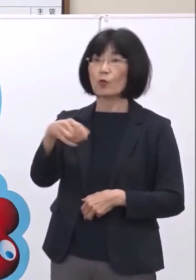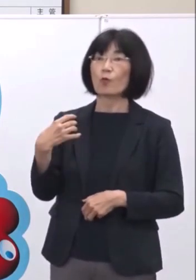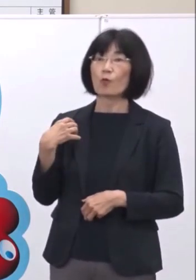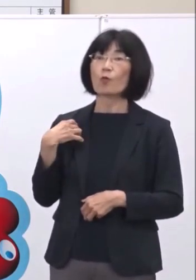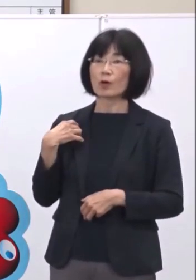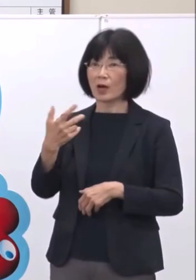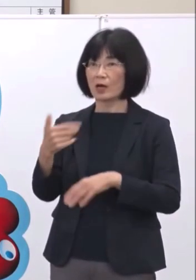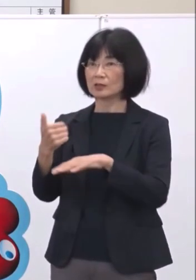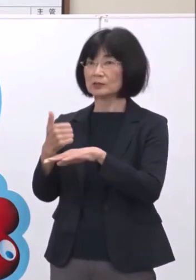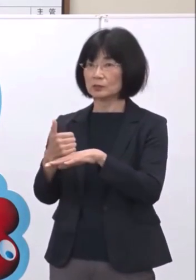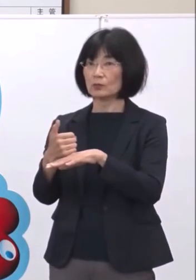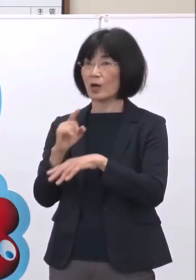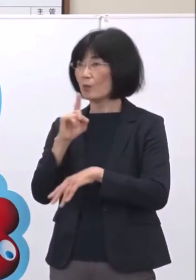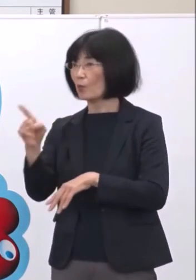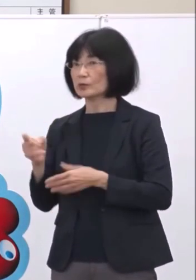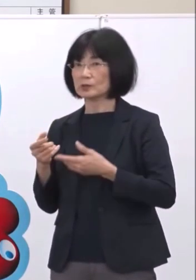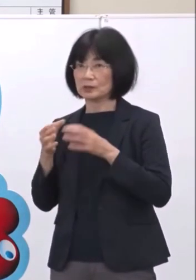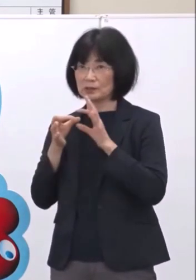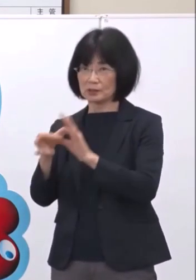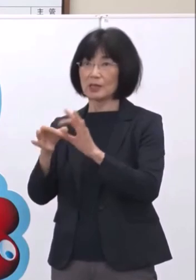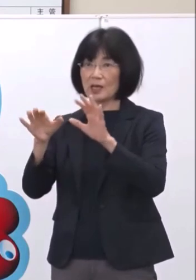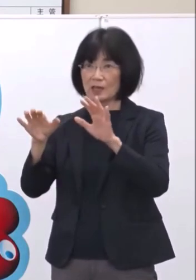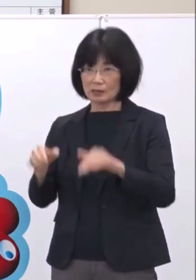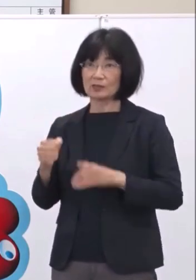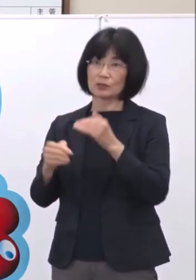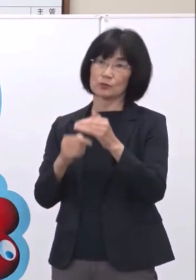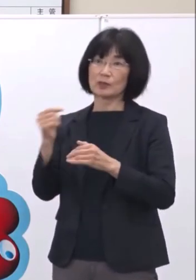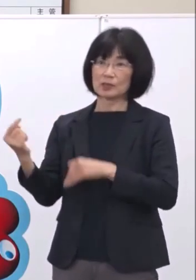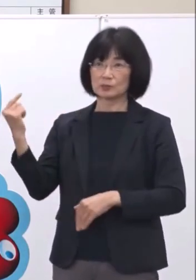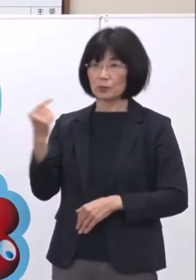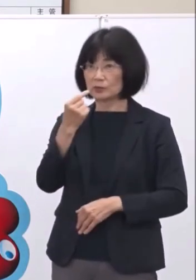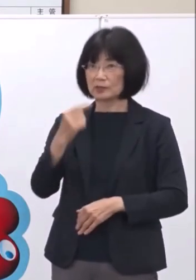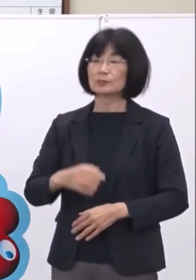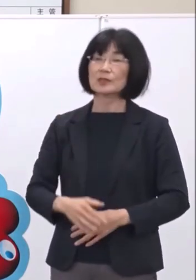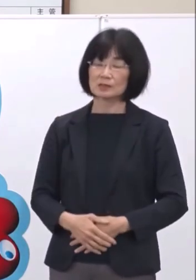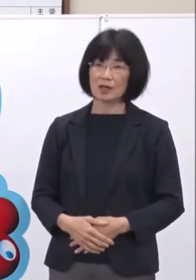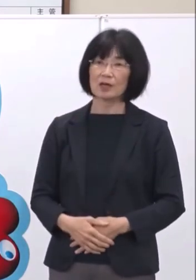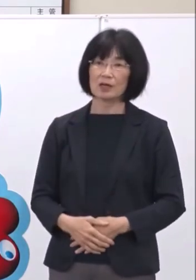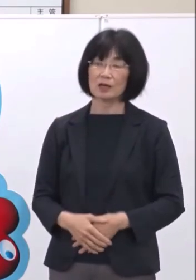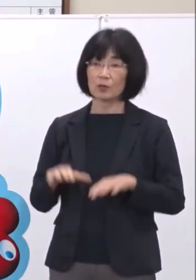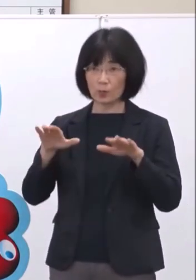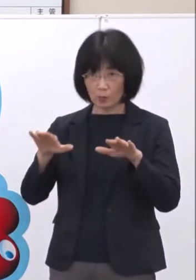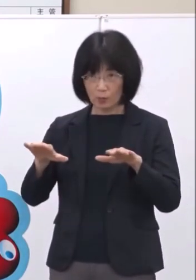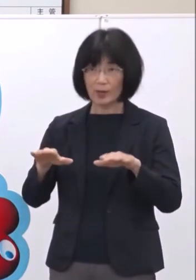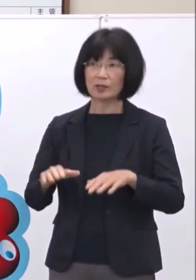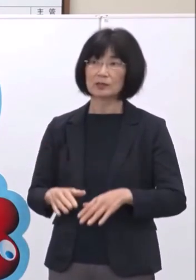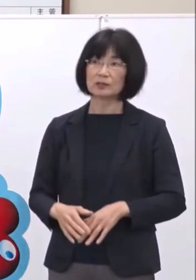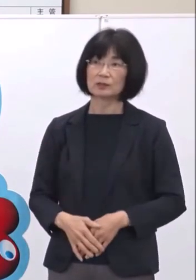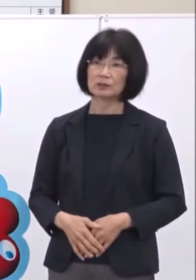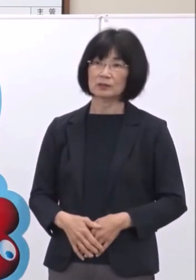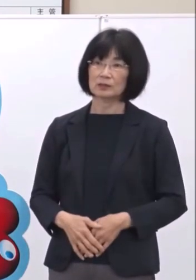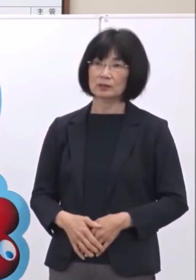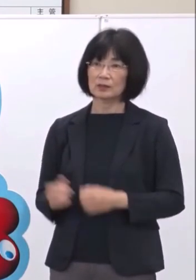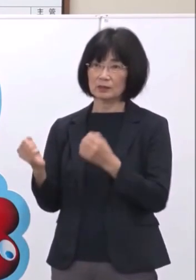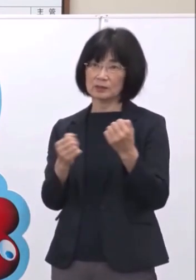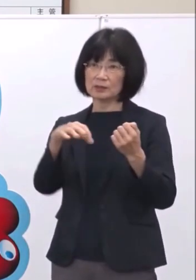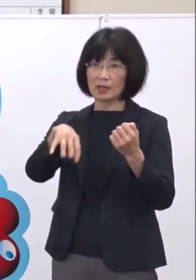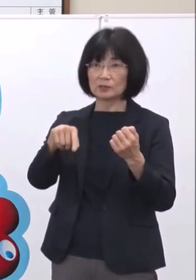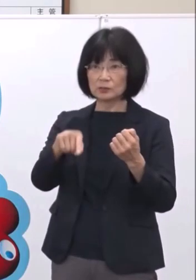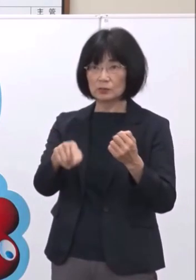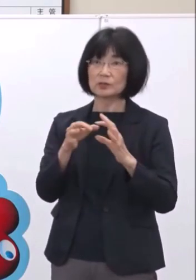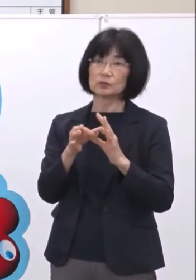長はこう申し入れてくださってるっていうお話もされてたと思うんですけど、今回そういう避難所